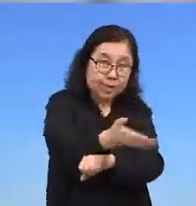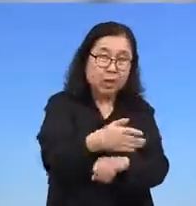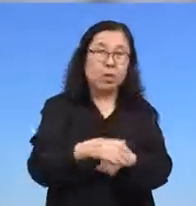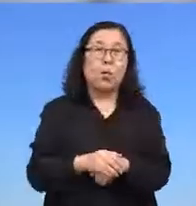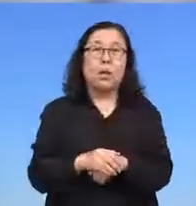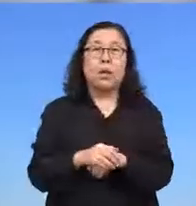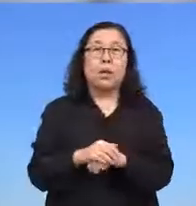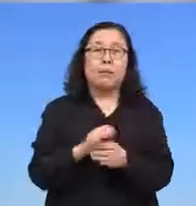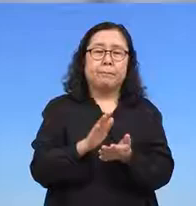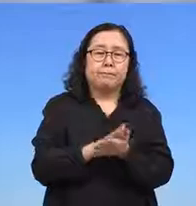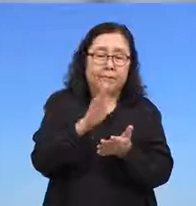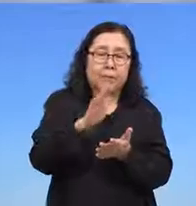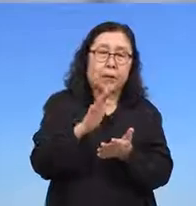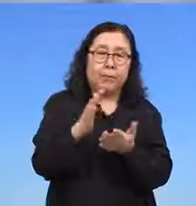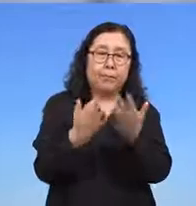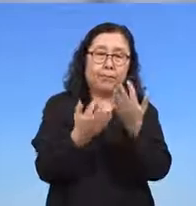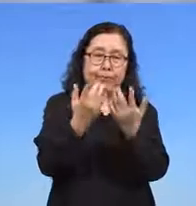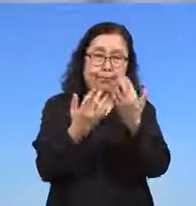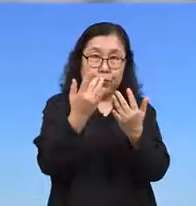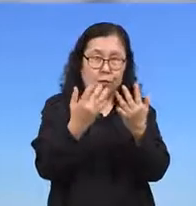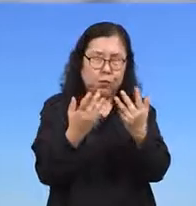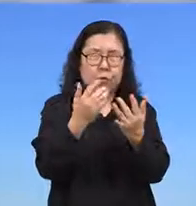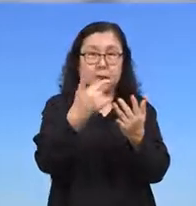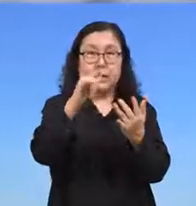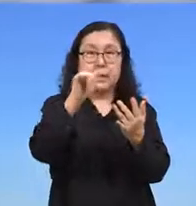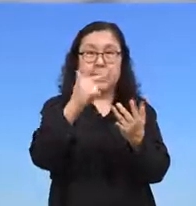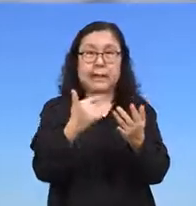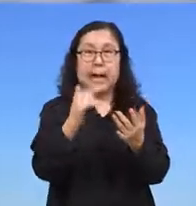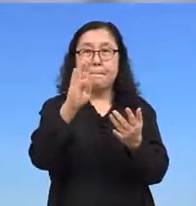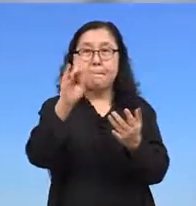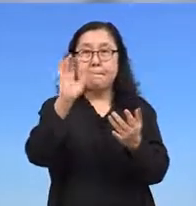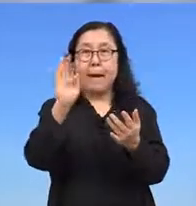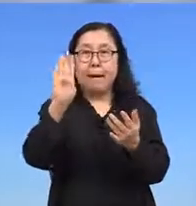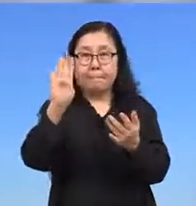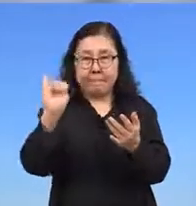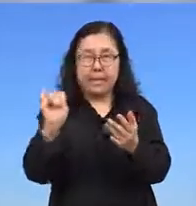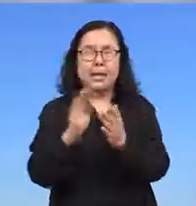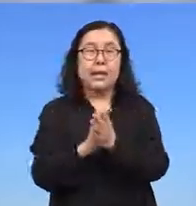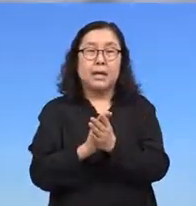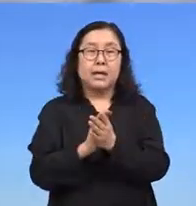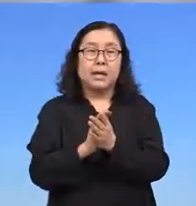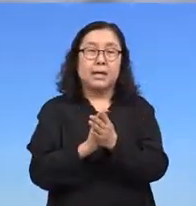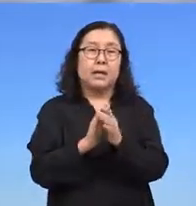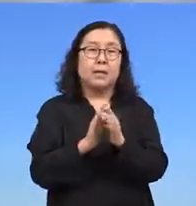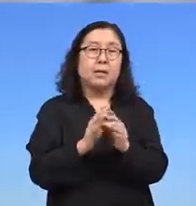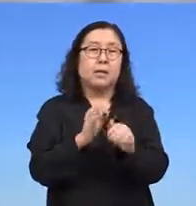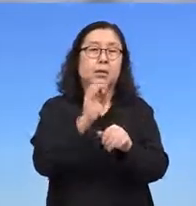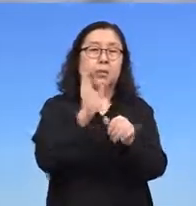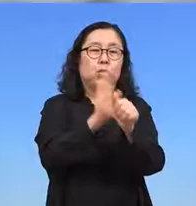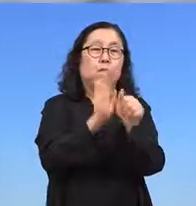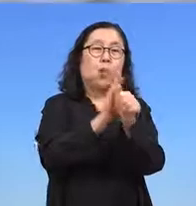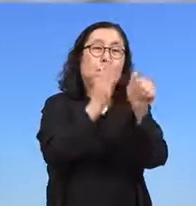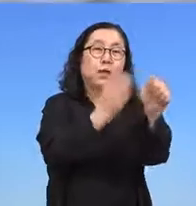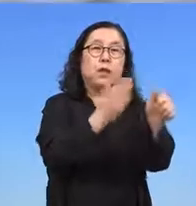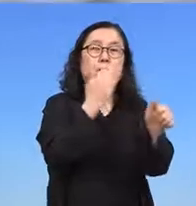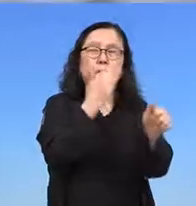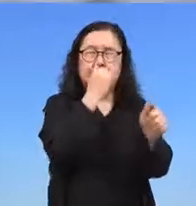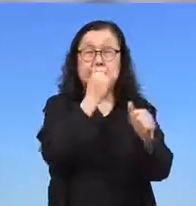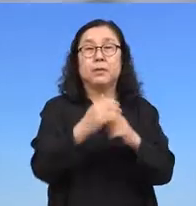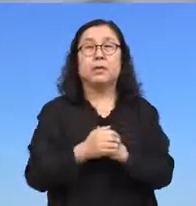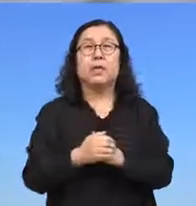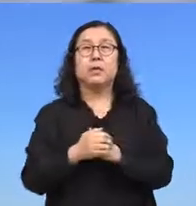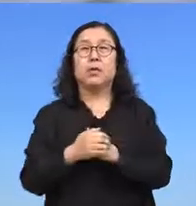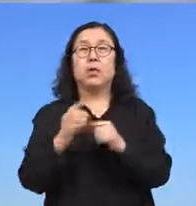보조해 드리는 이런 놀라운 미래자립교회를 위한 열매가 만들어지는 거, 이 기쁜 일 아닙니까? 그런가 하면 또 한